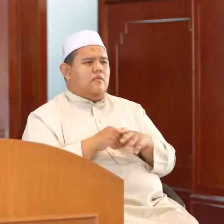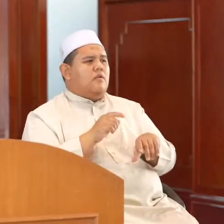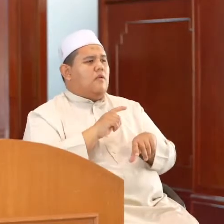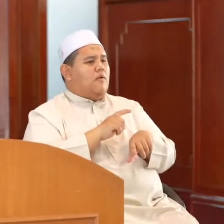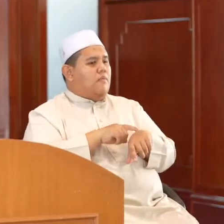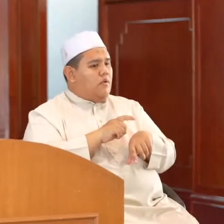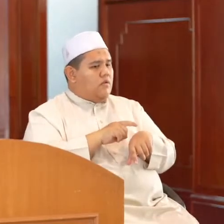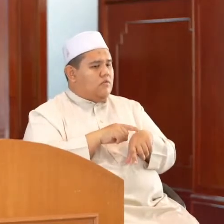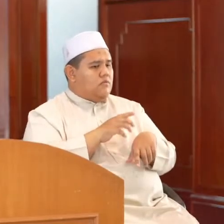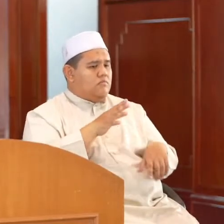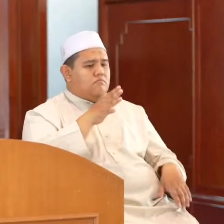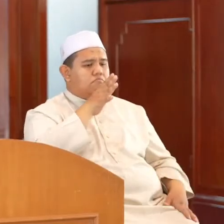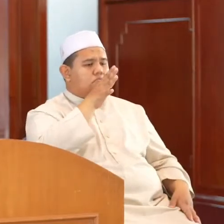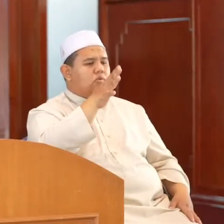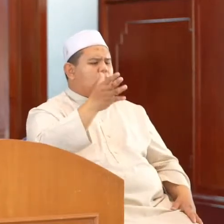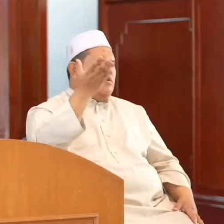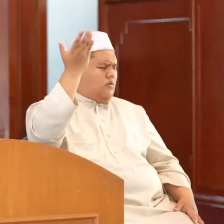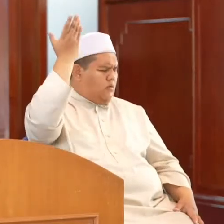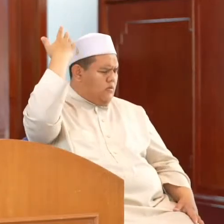nenek kita dulu,